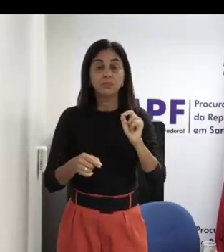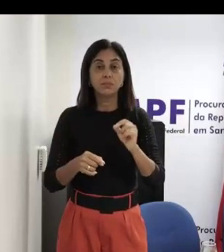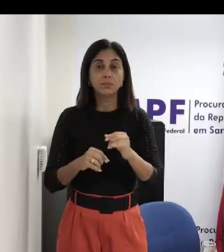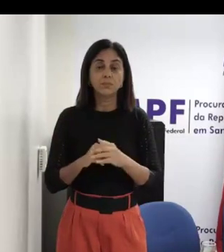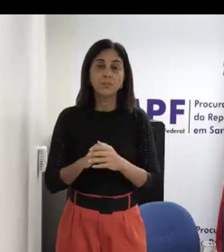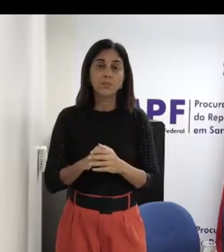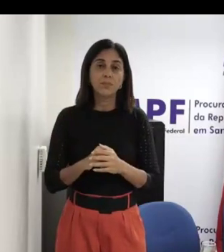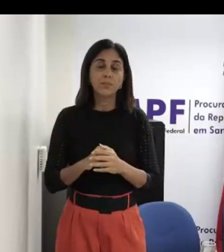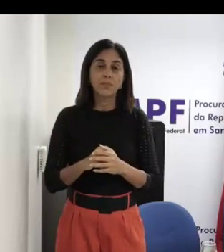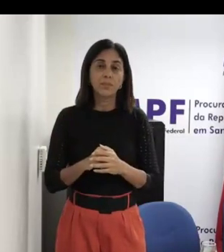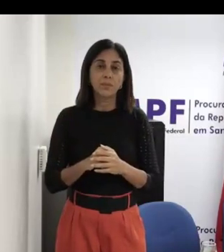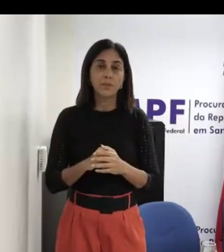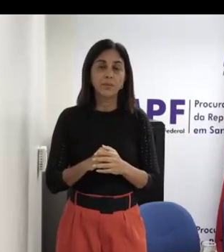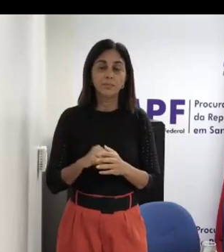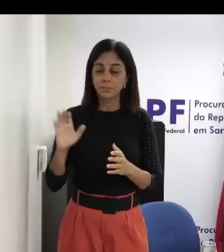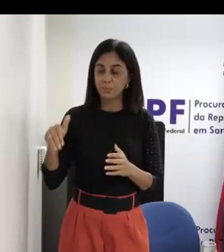porque